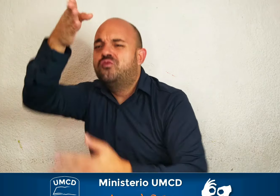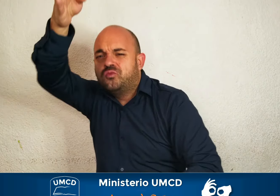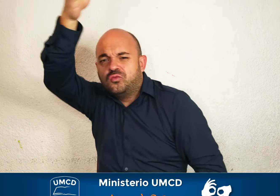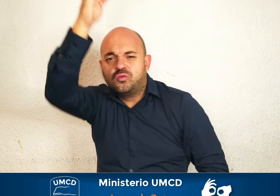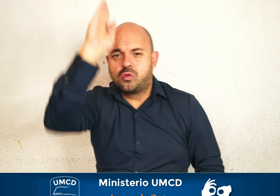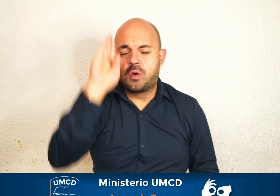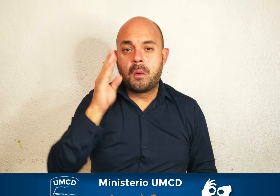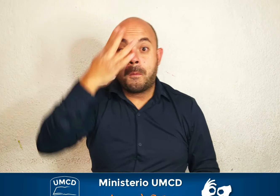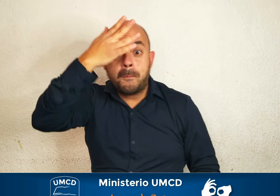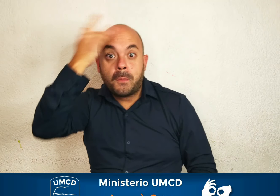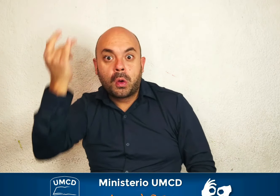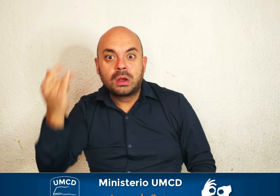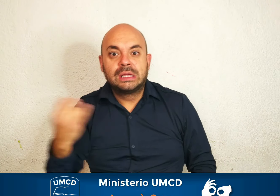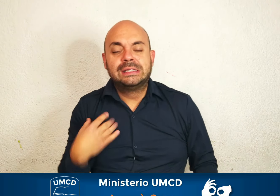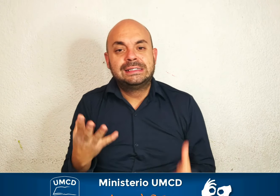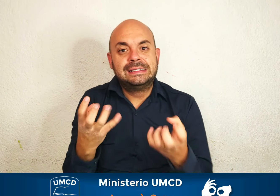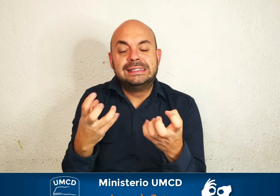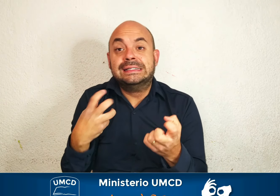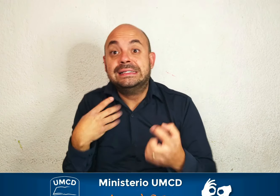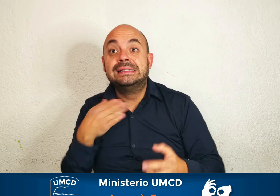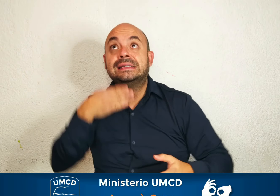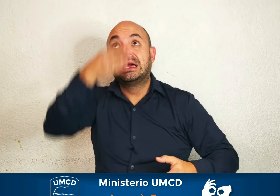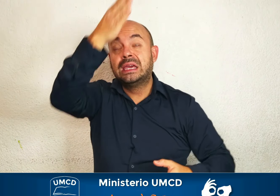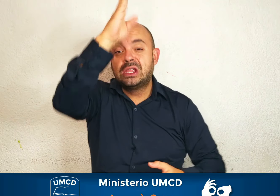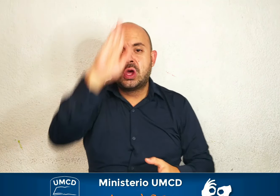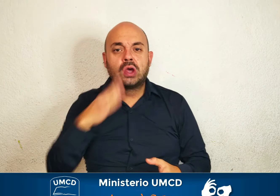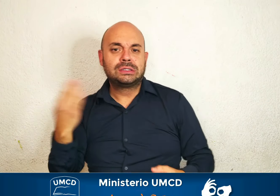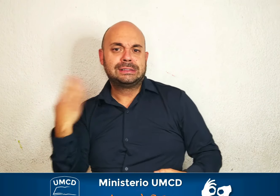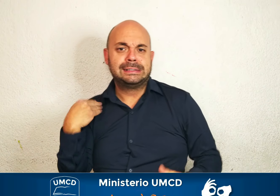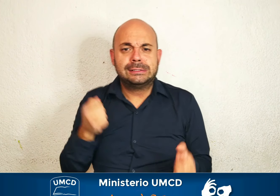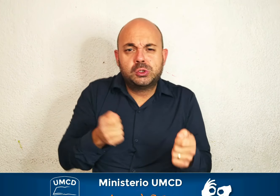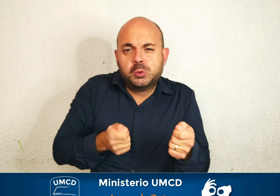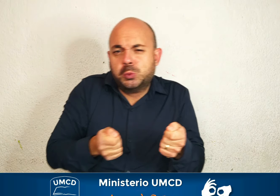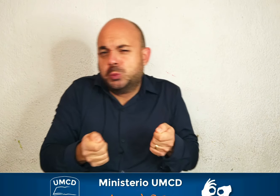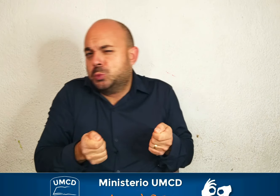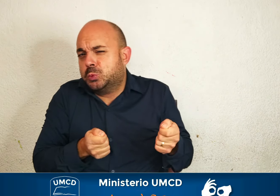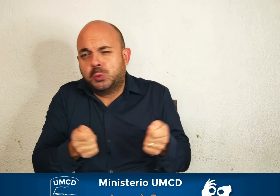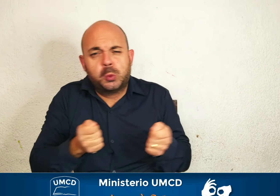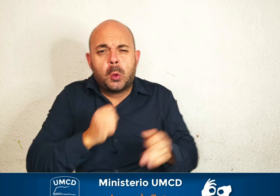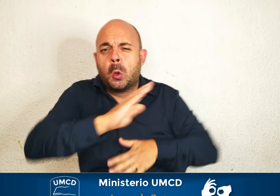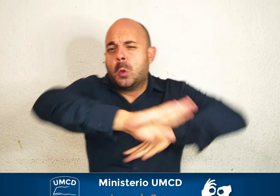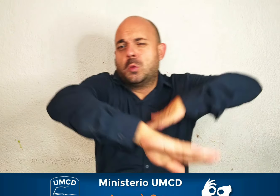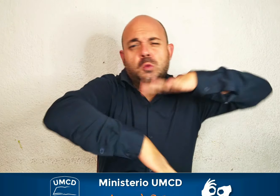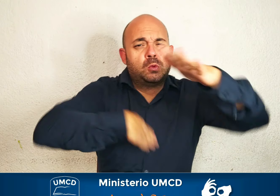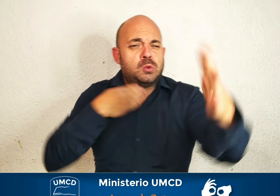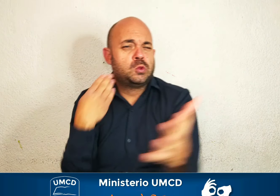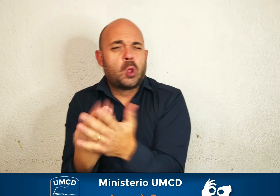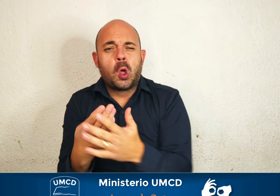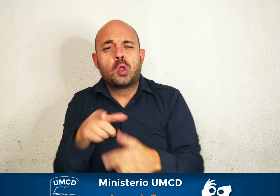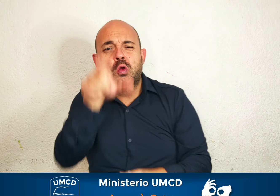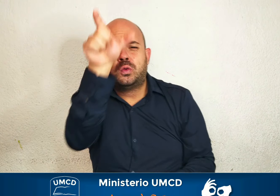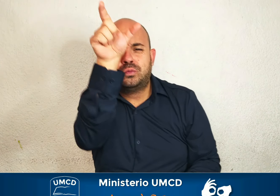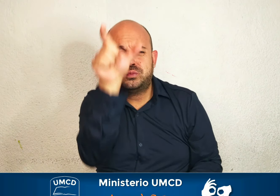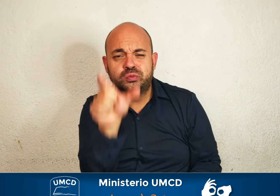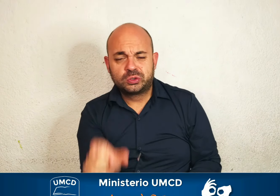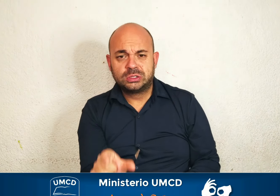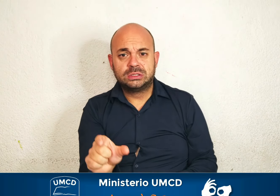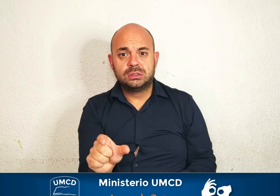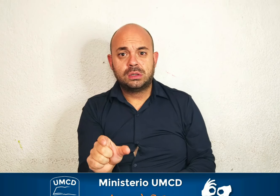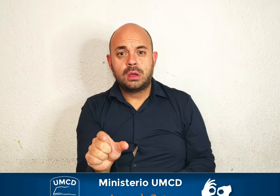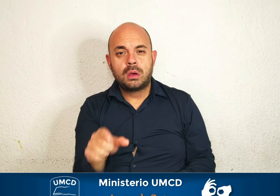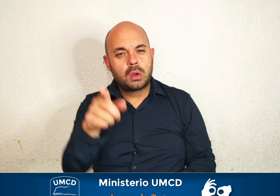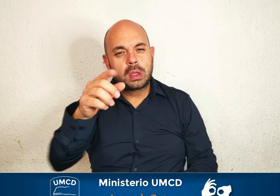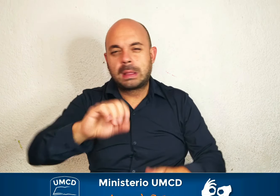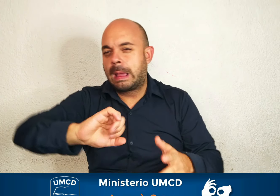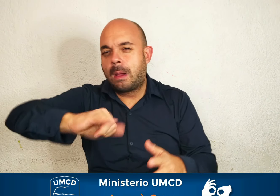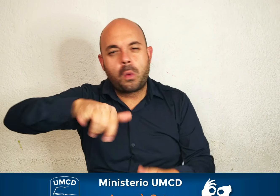ser a quien estás amando. Es la misma manera como el Señor Jesucristo nos manifiesta cuando Él vino y se